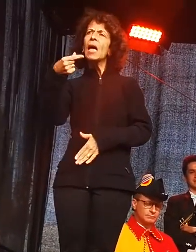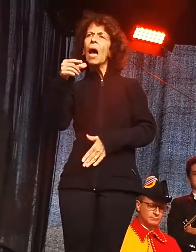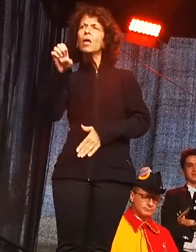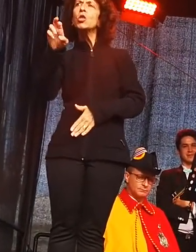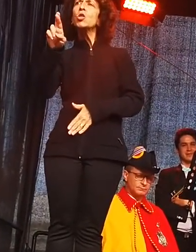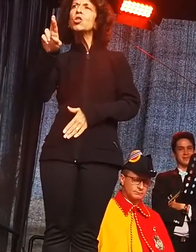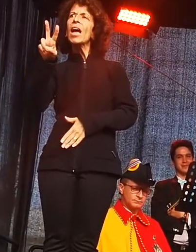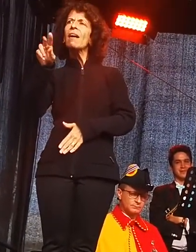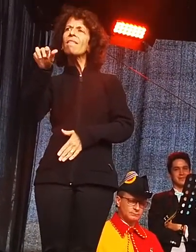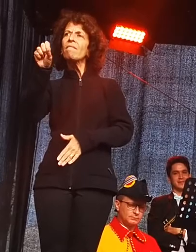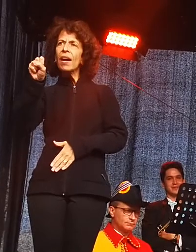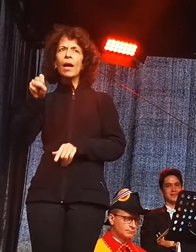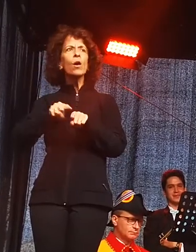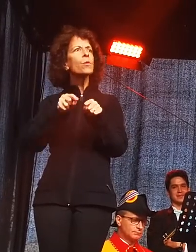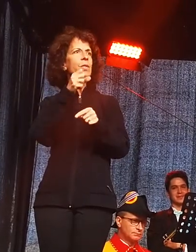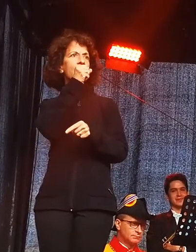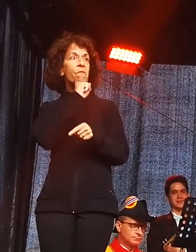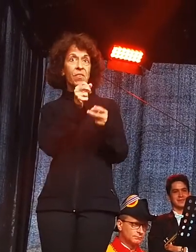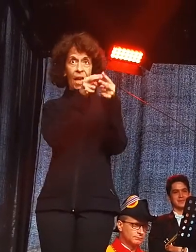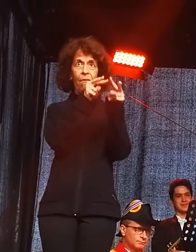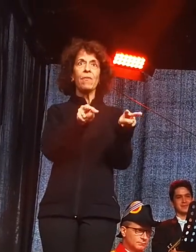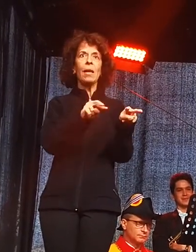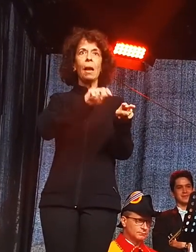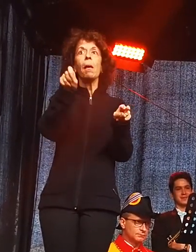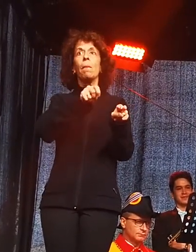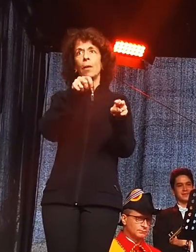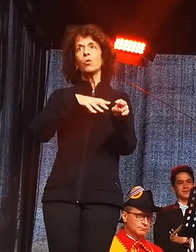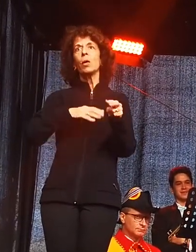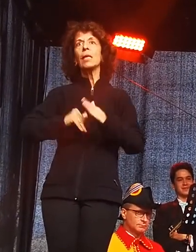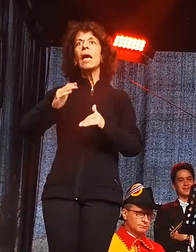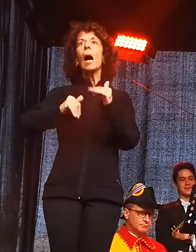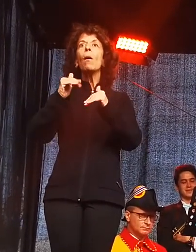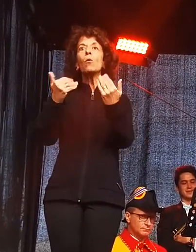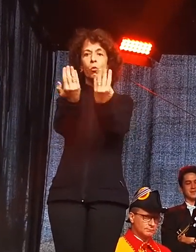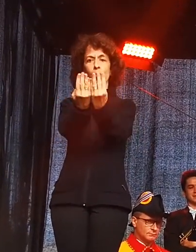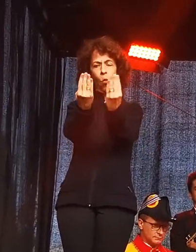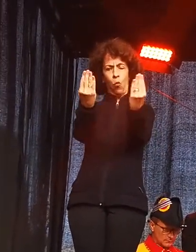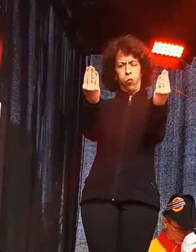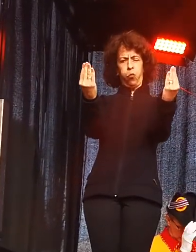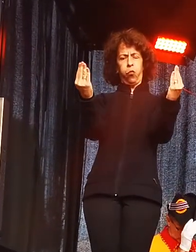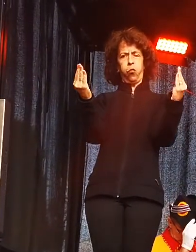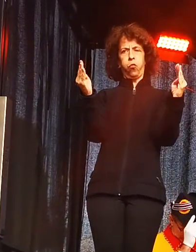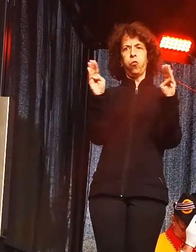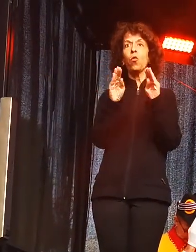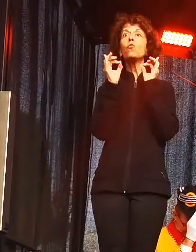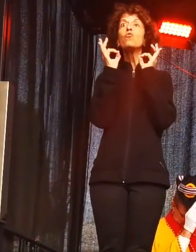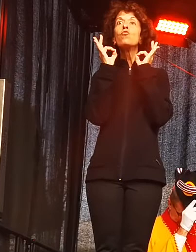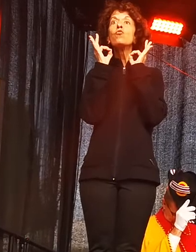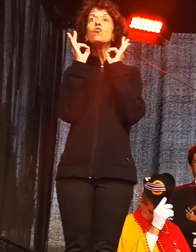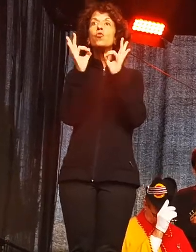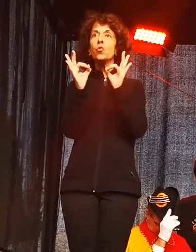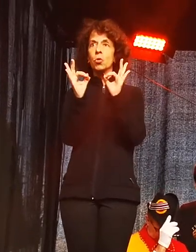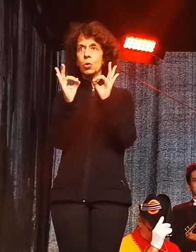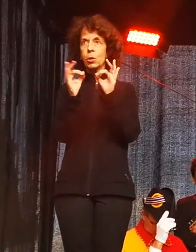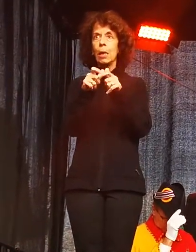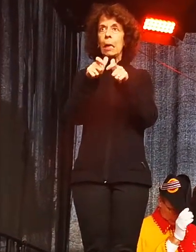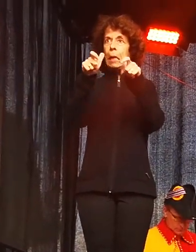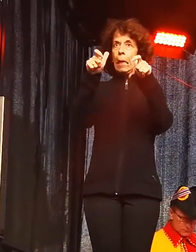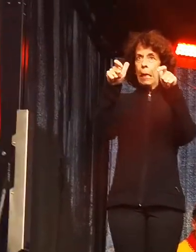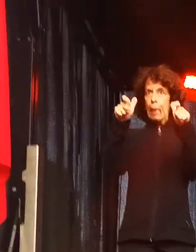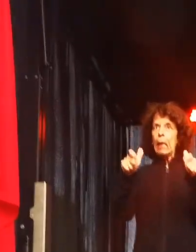et sur le quartier de la vieille ville, qui vont être bien sûr fortifiés. À ce moment-là, si le lac et la rade ont